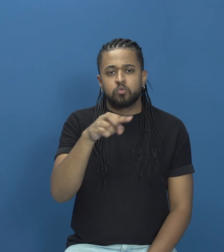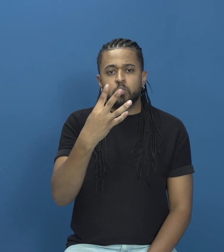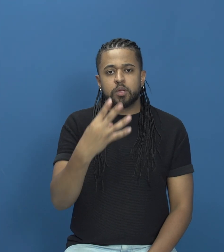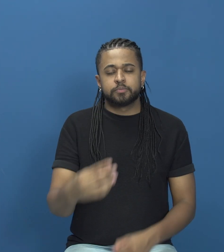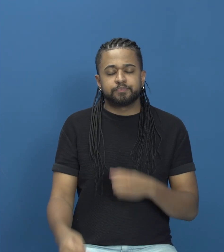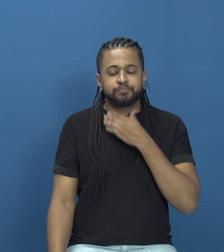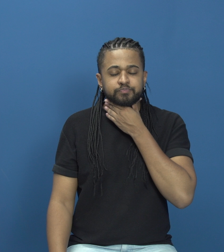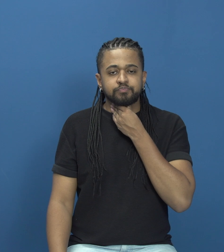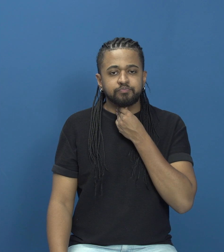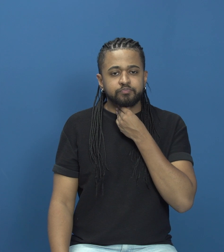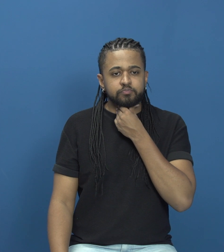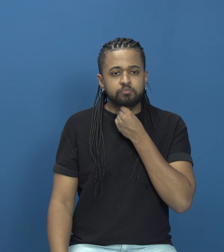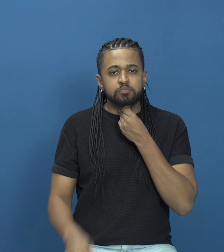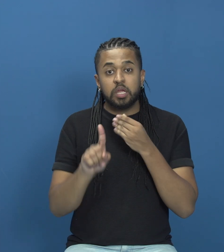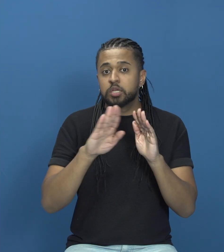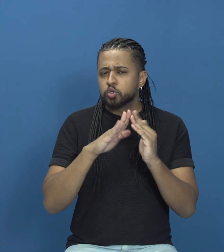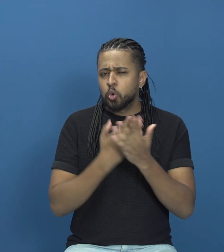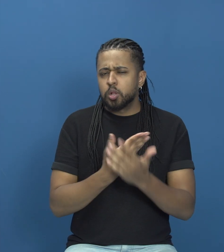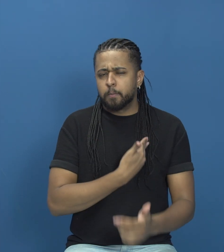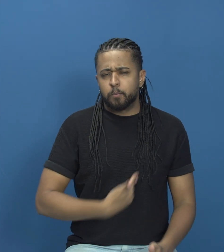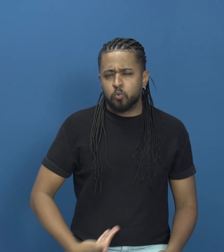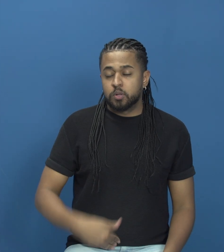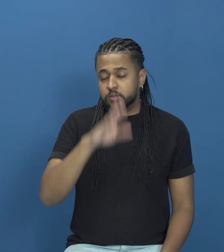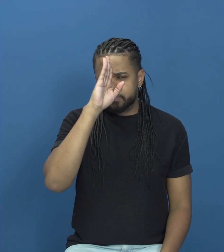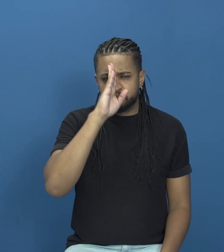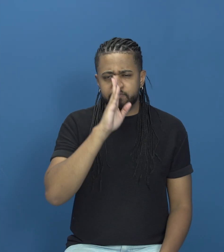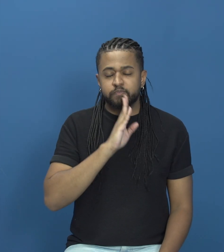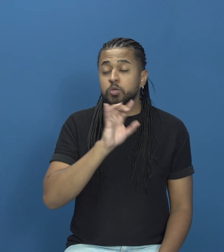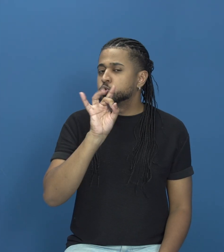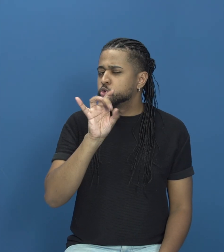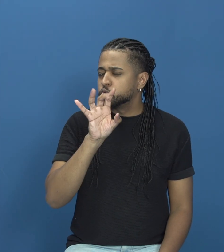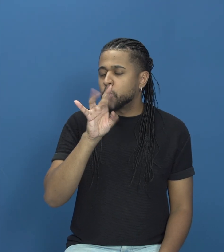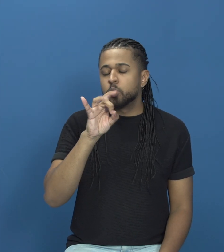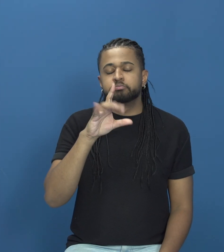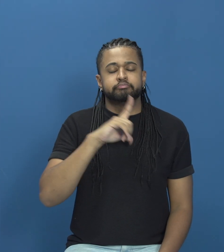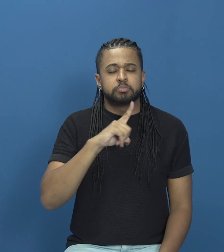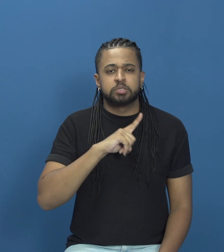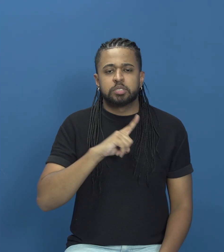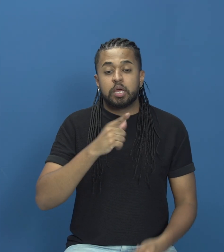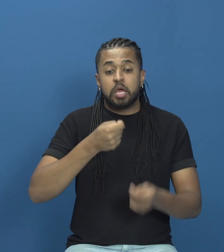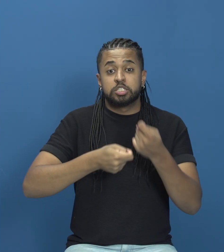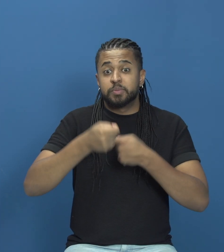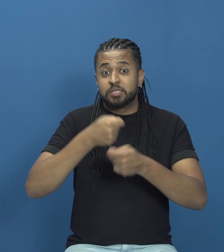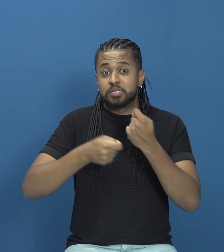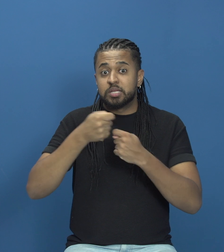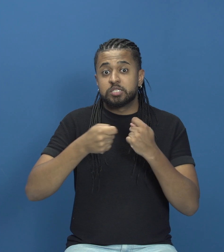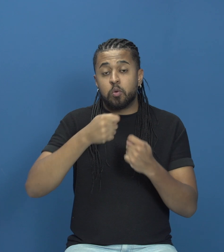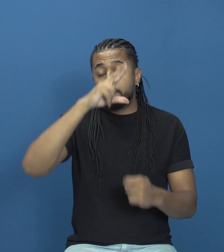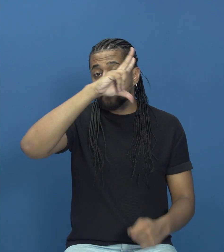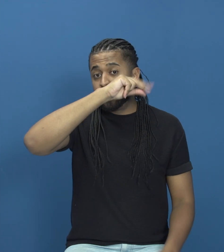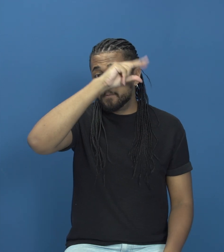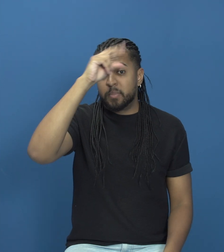5.4. Consideram-se escolas públicas e gratuitas somente aquelas mantidas pelas administrações